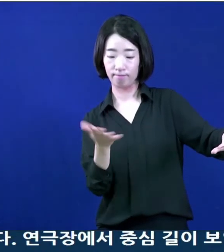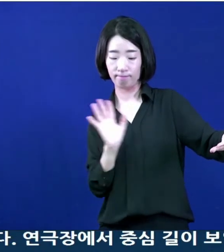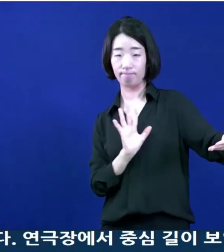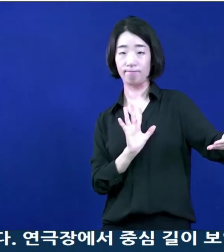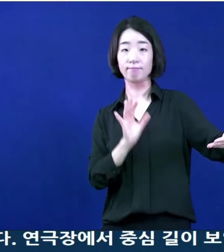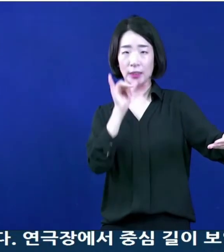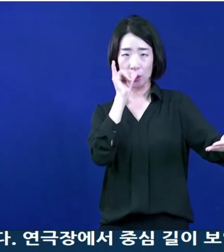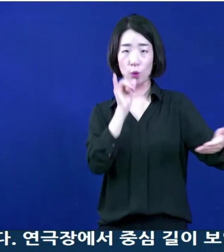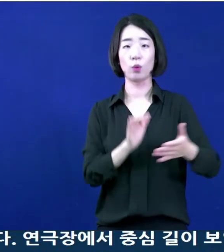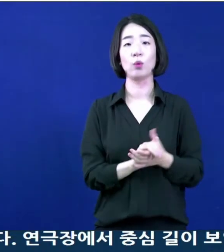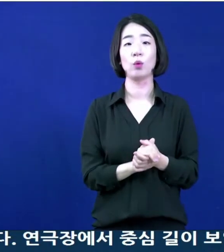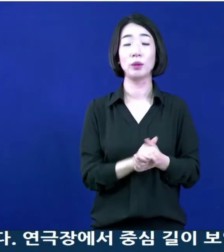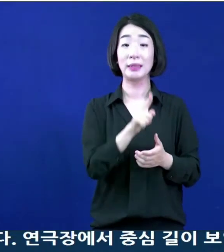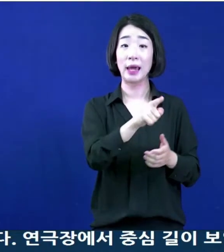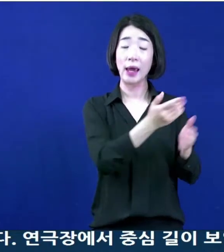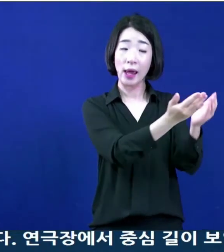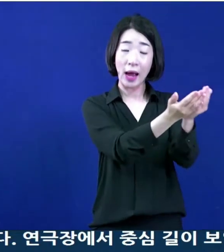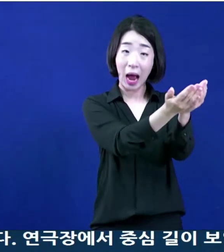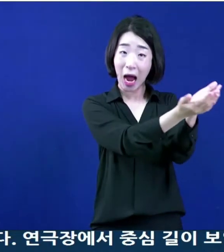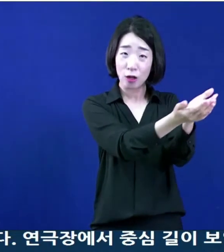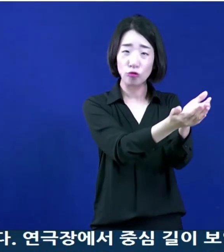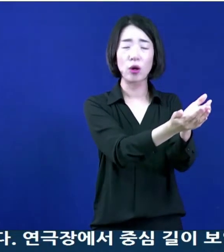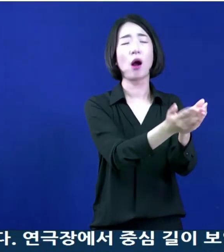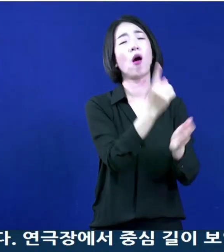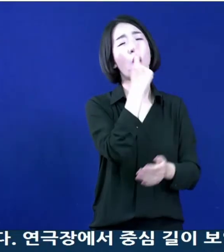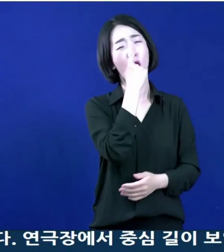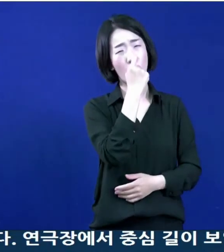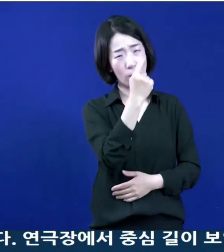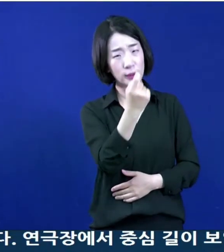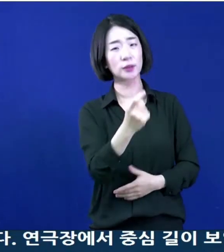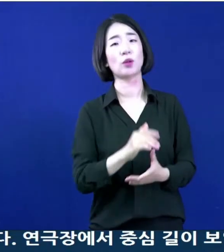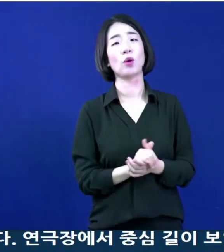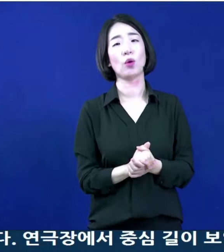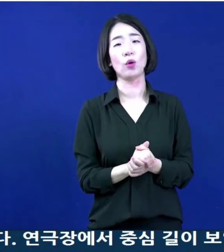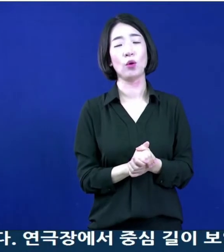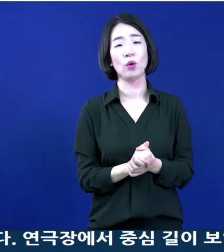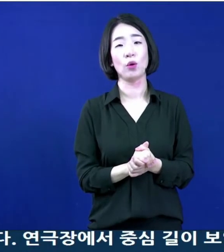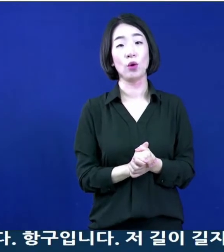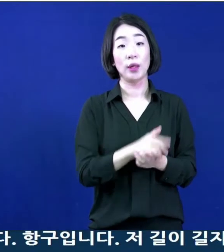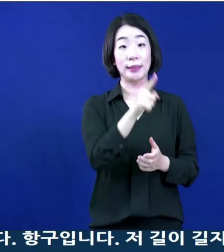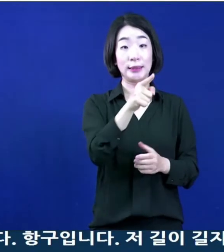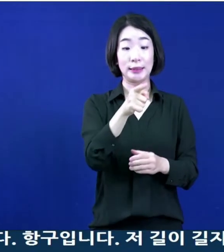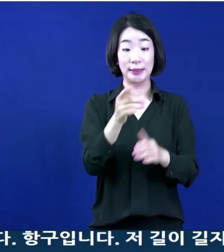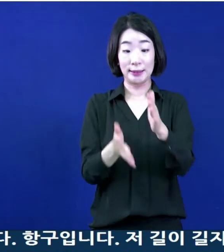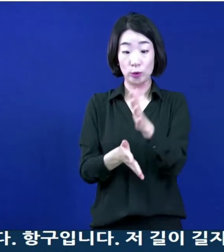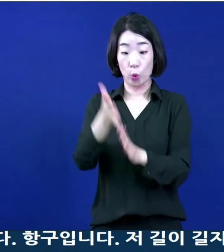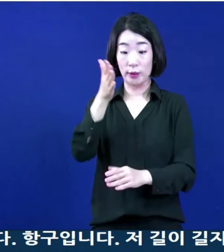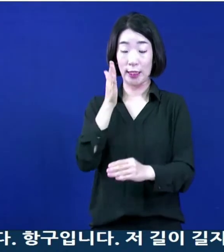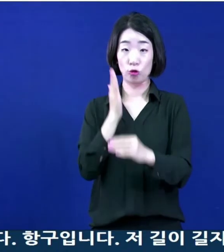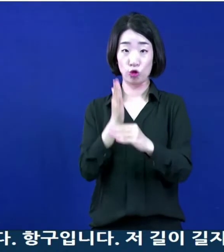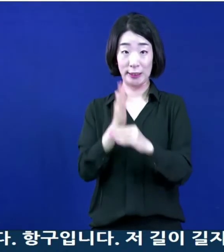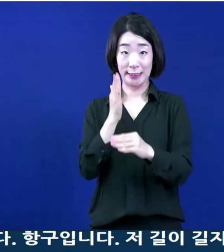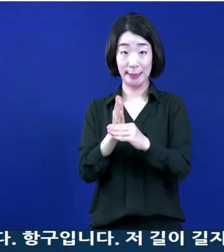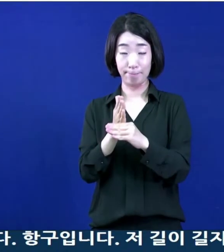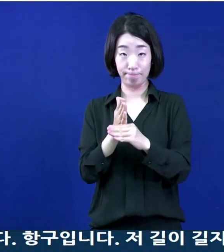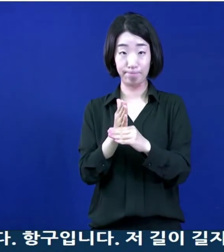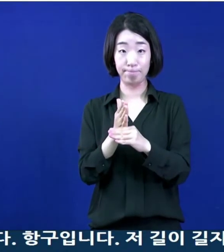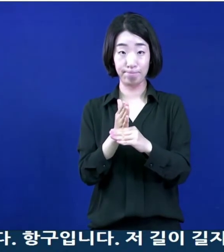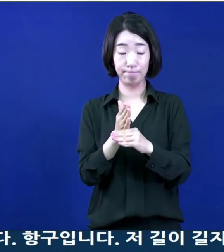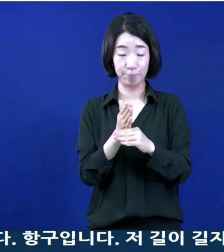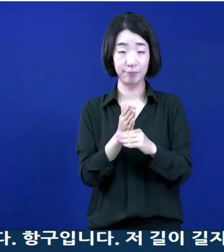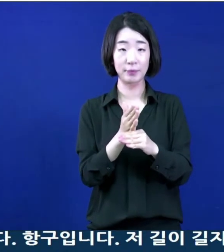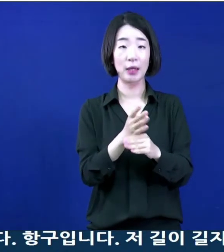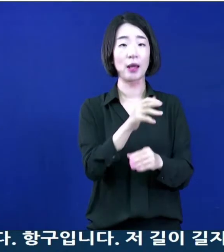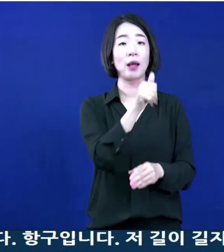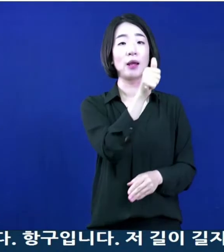항구가 정말 멋있게 지어졌어요. 그 도시의 그 중심적인 건축물이 항구가